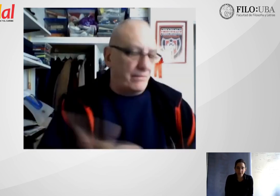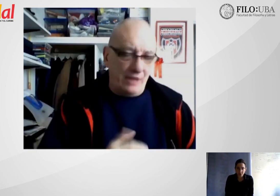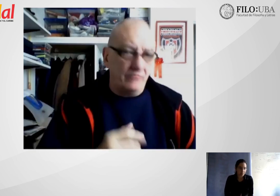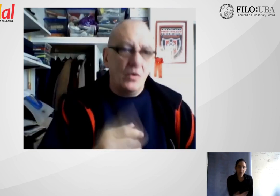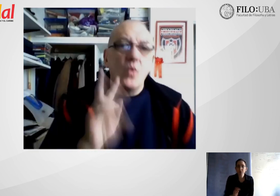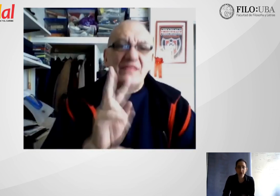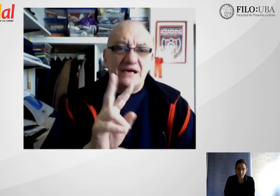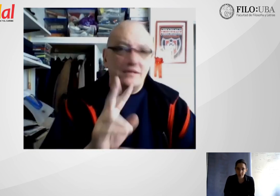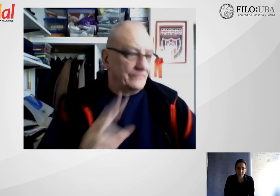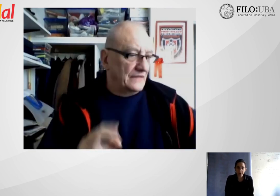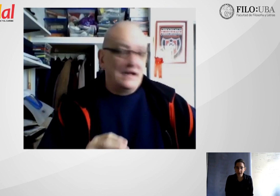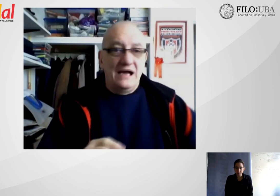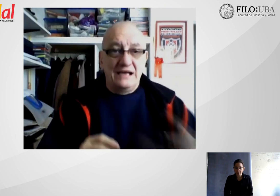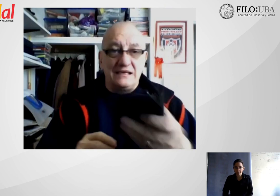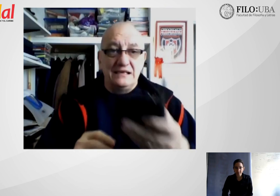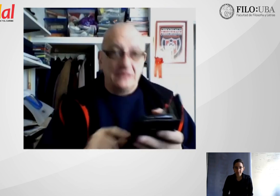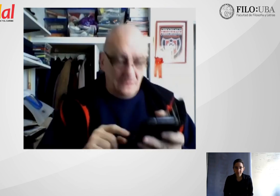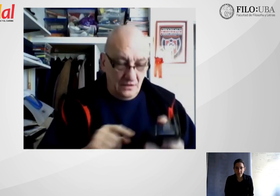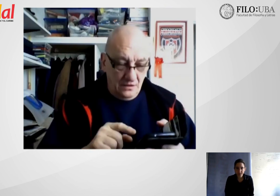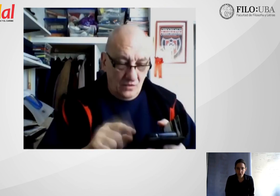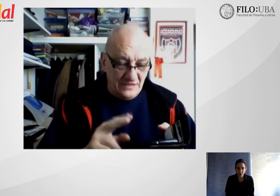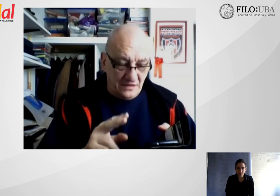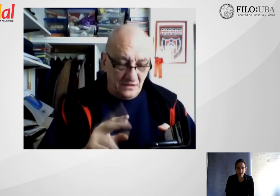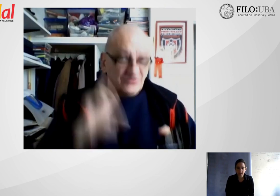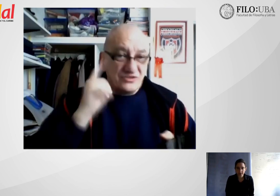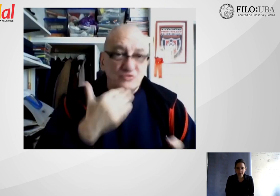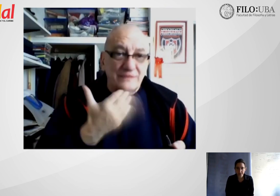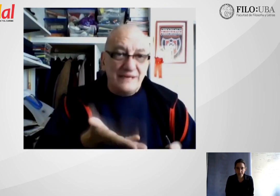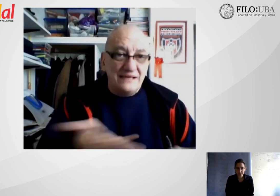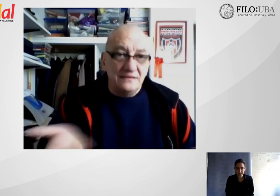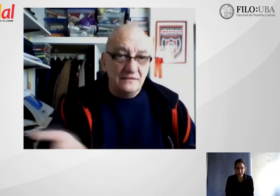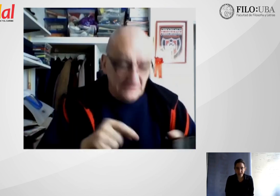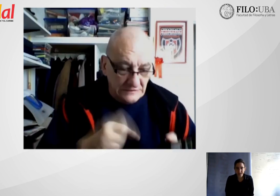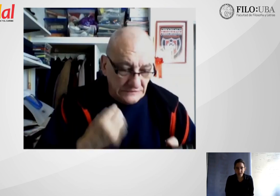¿cómo hacemos? Les cuento un ejemplo. Por ejemplo, yo tengo el celular